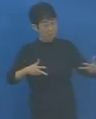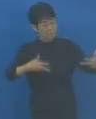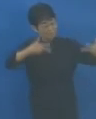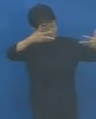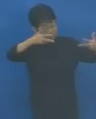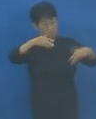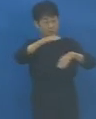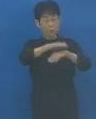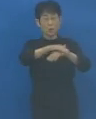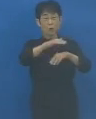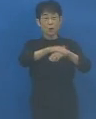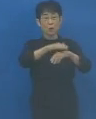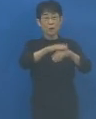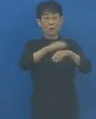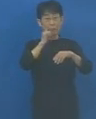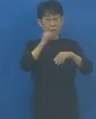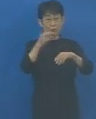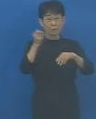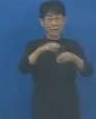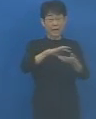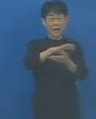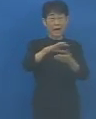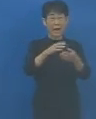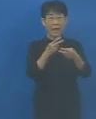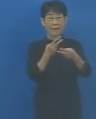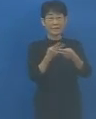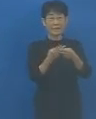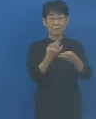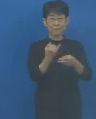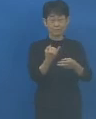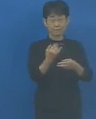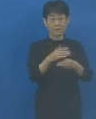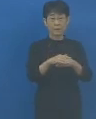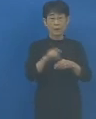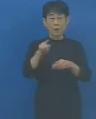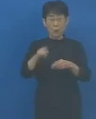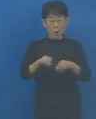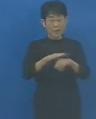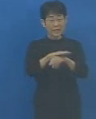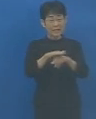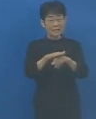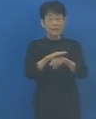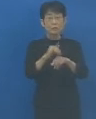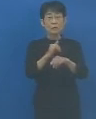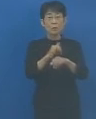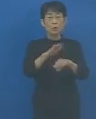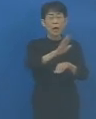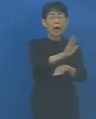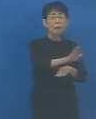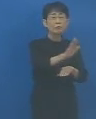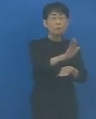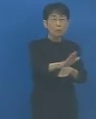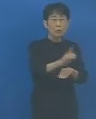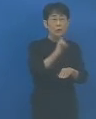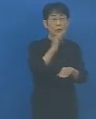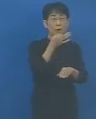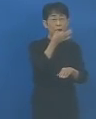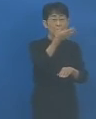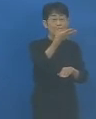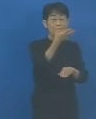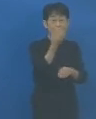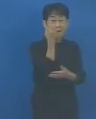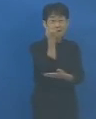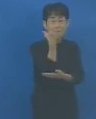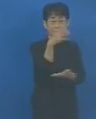から新井さんというこういう大切なものがあるよという声を上げていただいた方